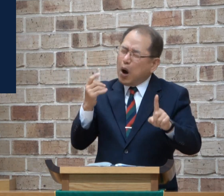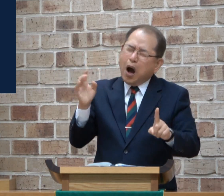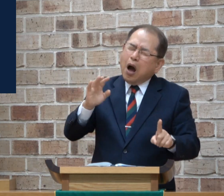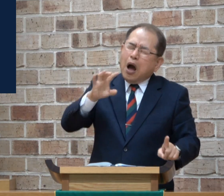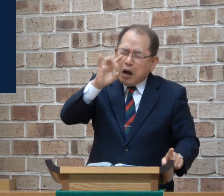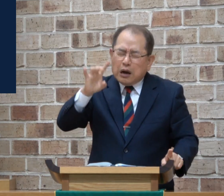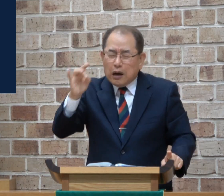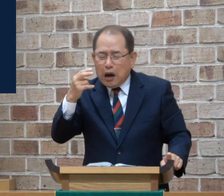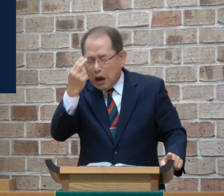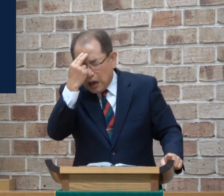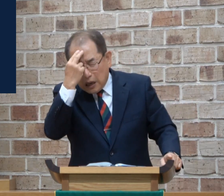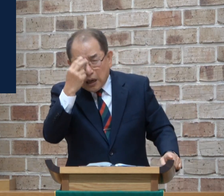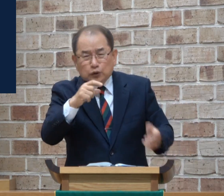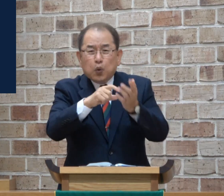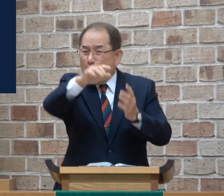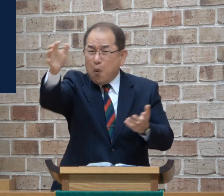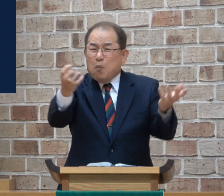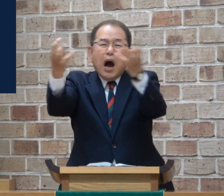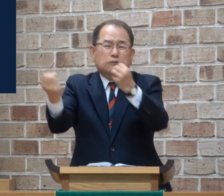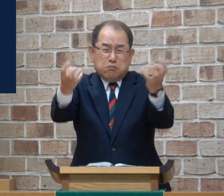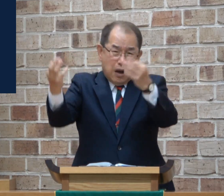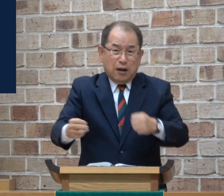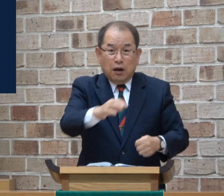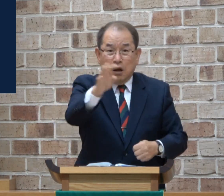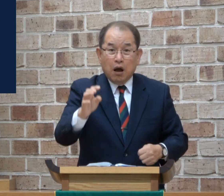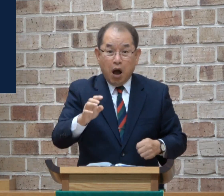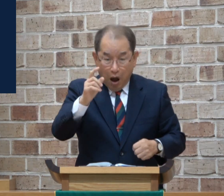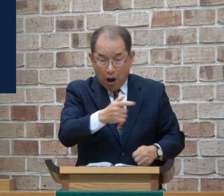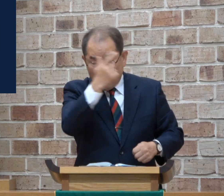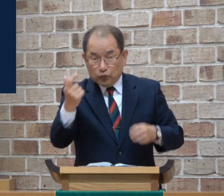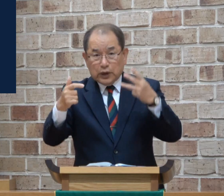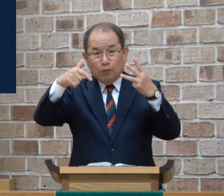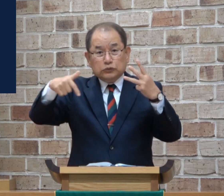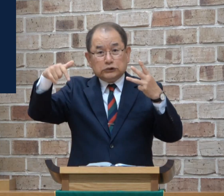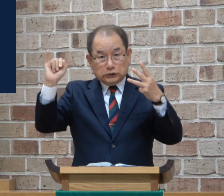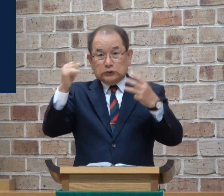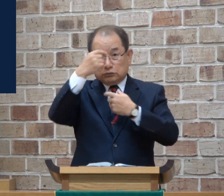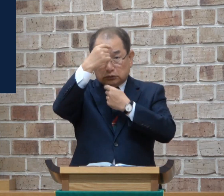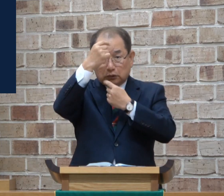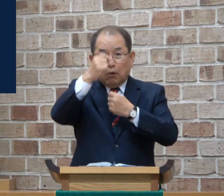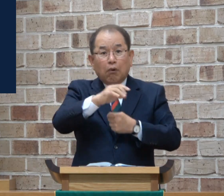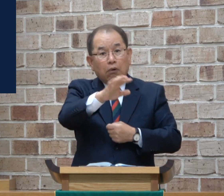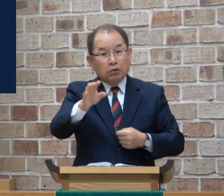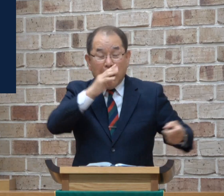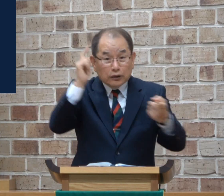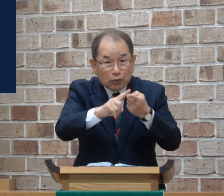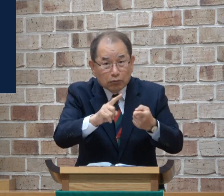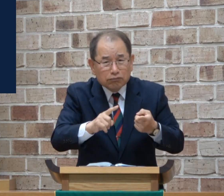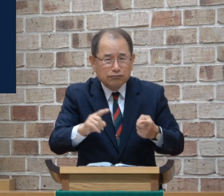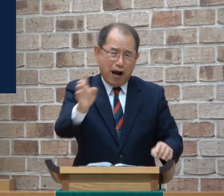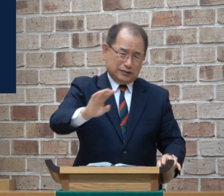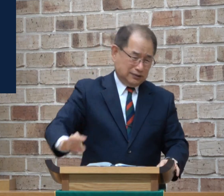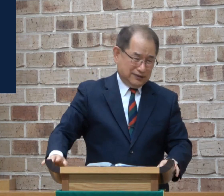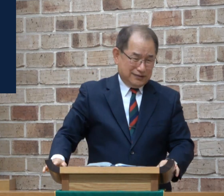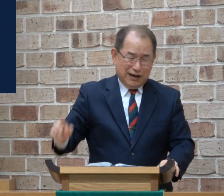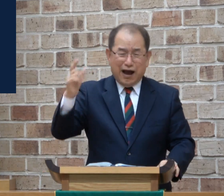그런 분들도 있습니다. 우리가 새끼를 먹는 것은 당연한 일이 아닙니다.